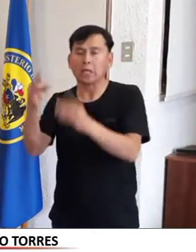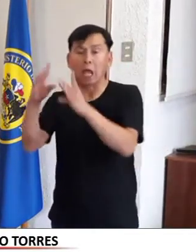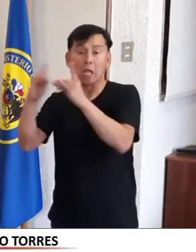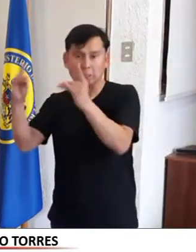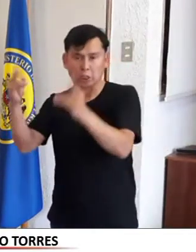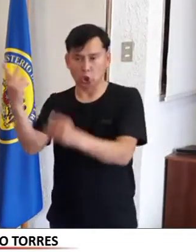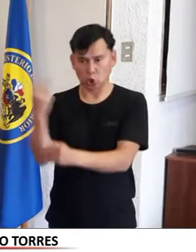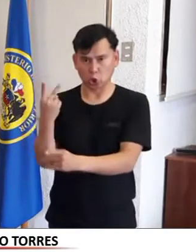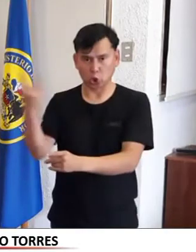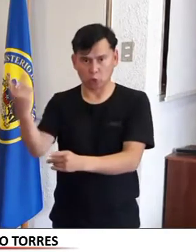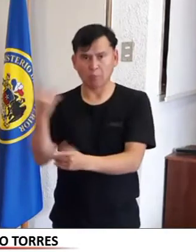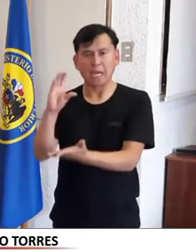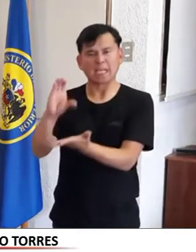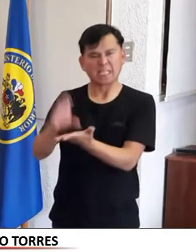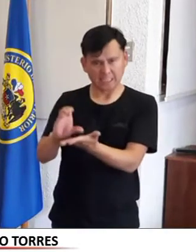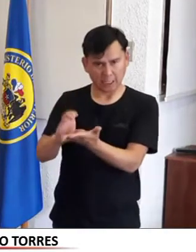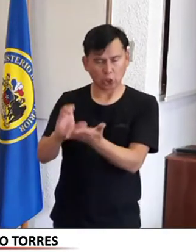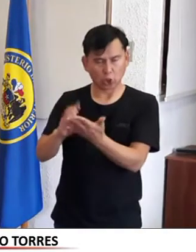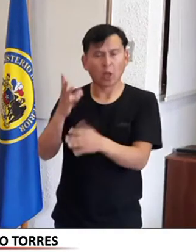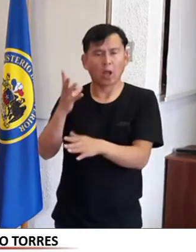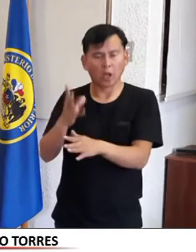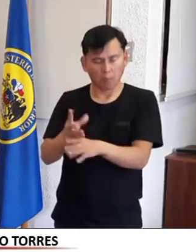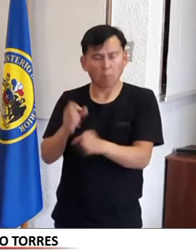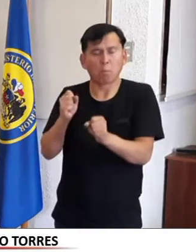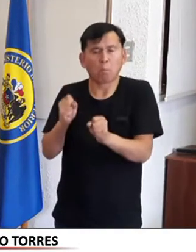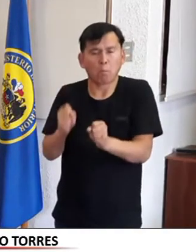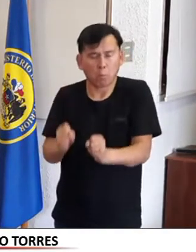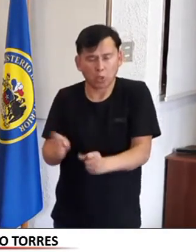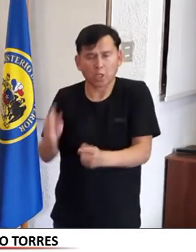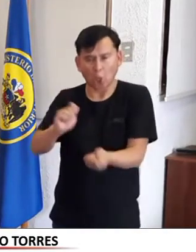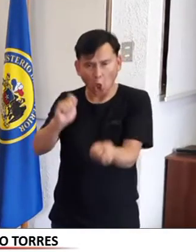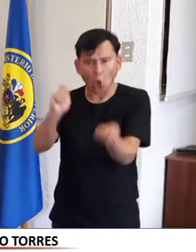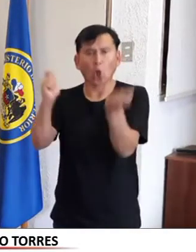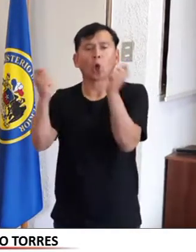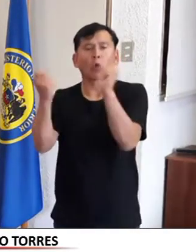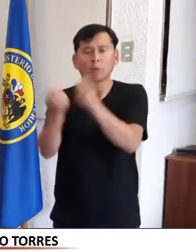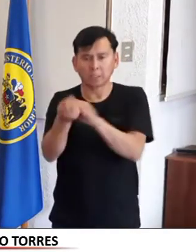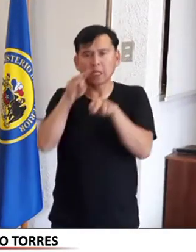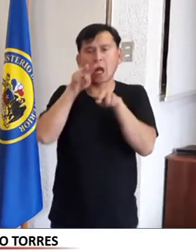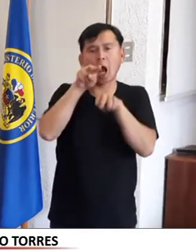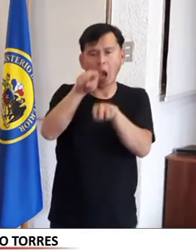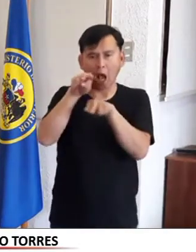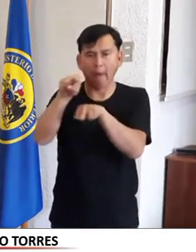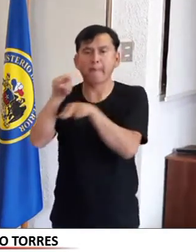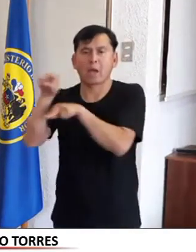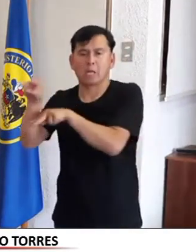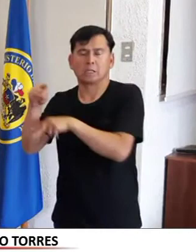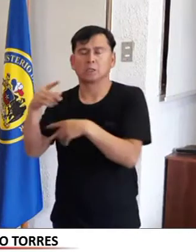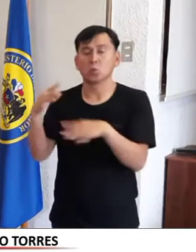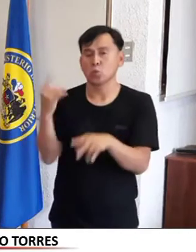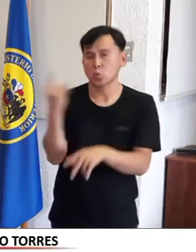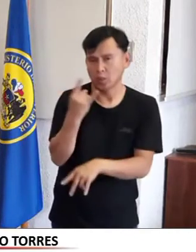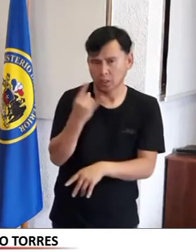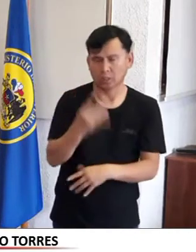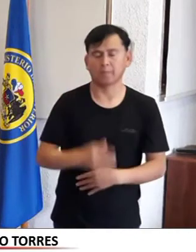Puerto Aysén, quizás los centros en donde se van a poder convertir camas a camas críticas.